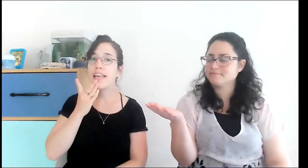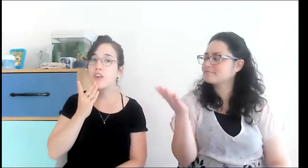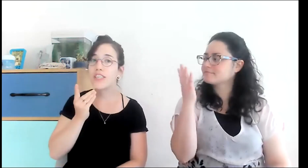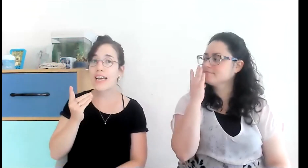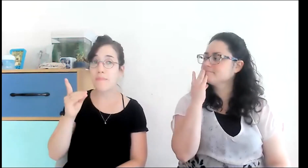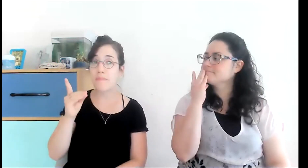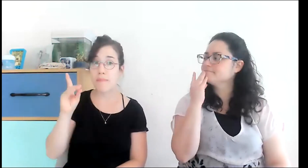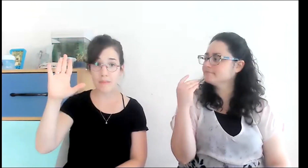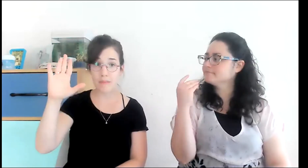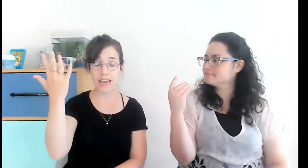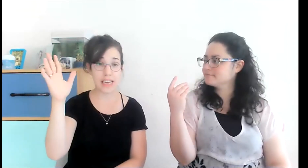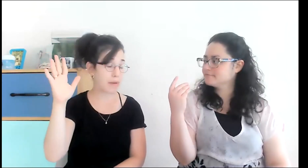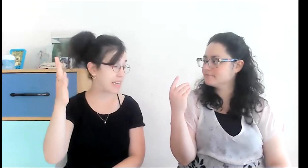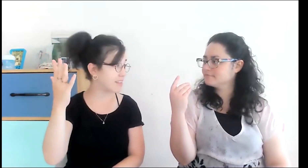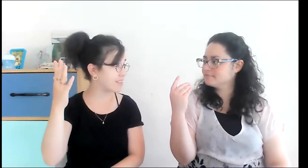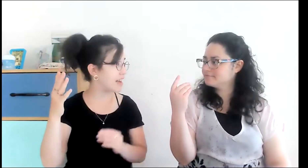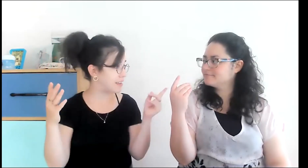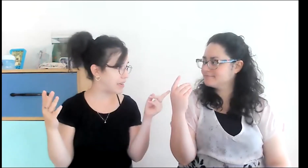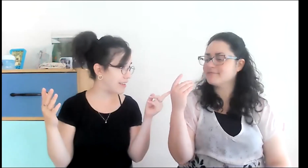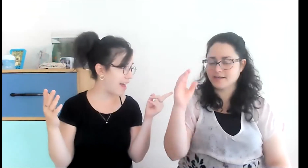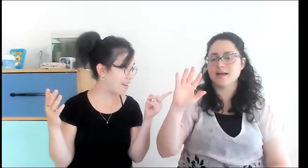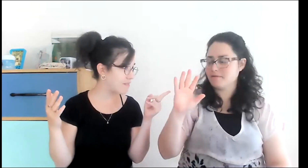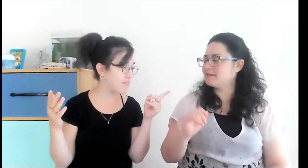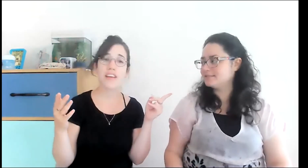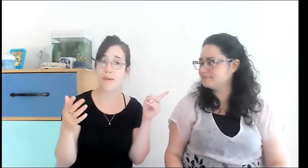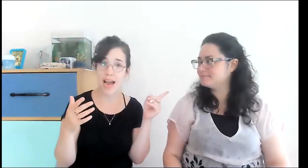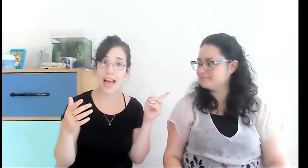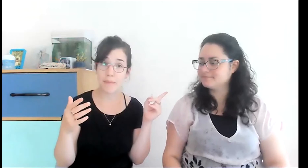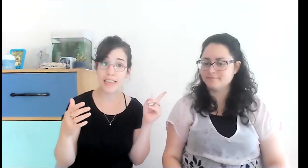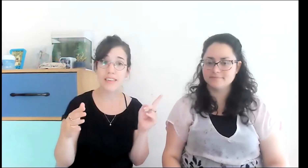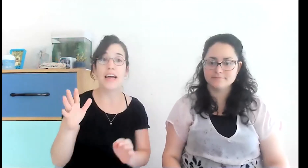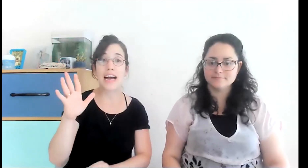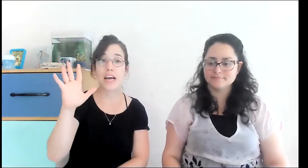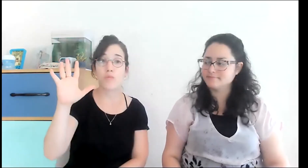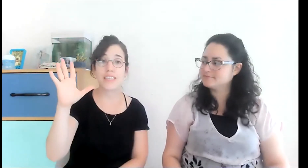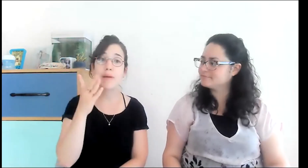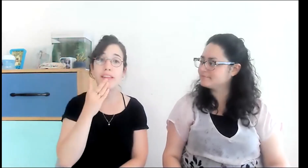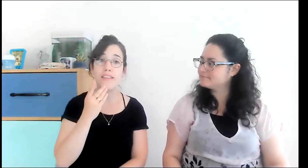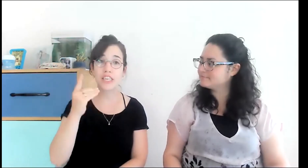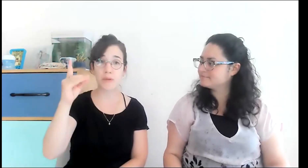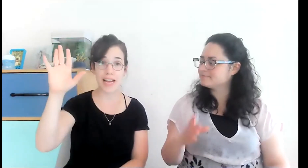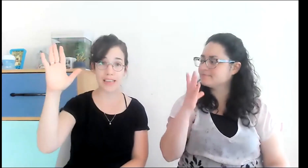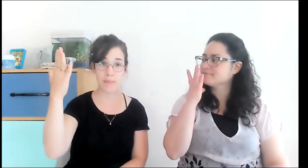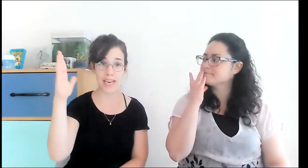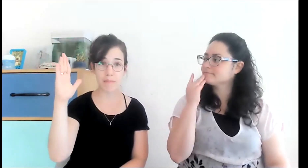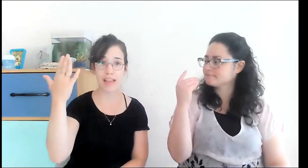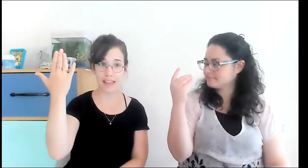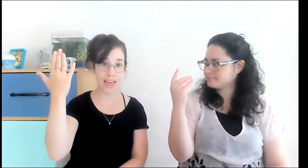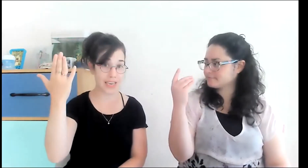אני עושה עם יד ימין, כי אני ימנית. את ימנית, יאללה? אני ימנית. גם יאללה ימנית. אז אנחנו מסמנים את הדבש עם יד ימין, אם זה יד